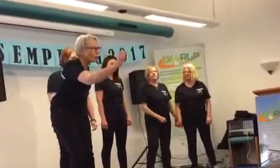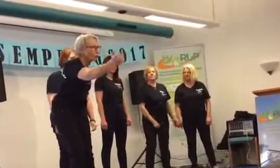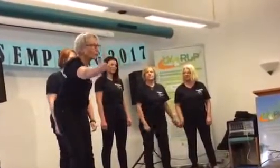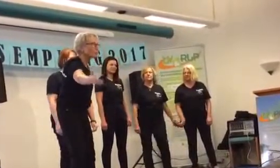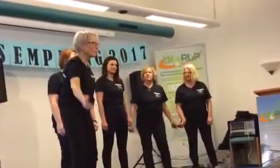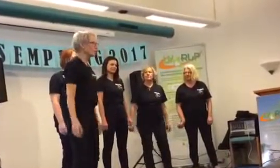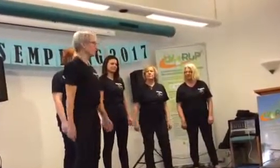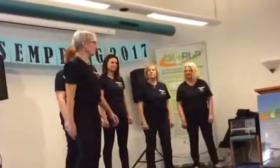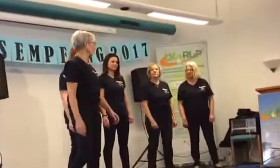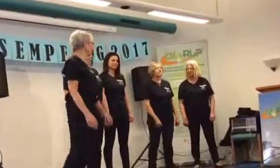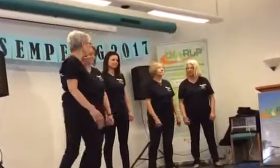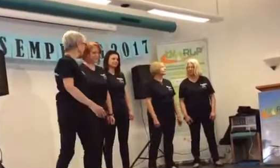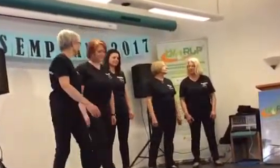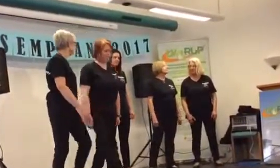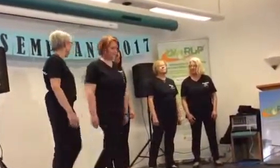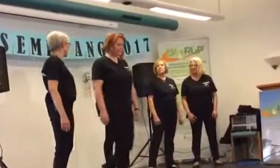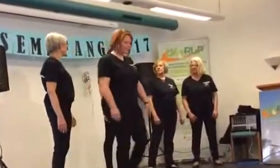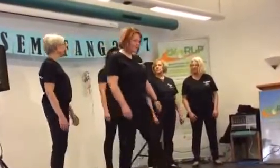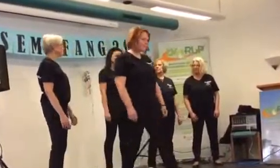wir.